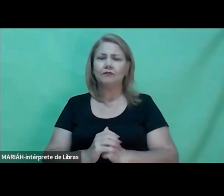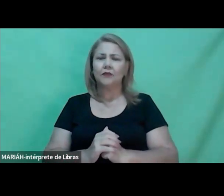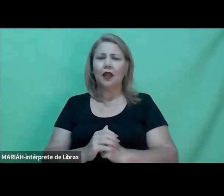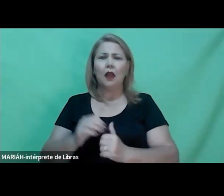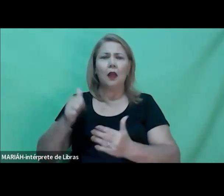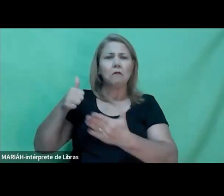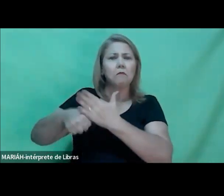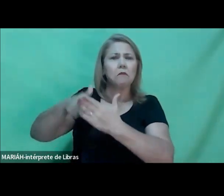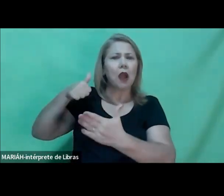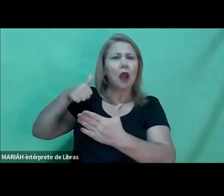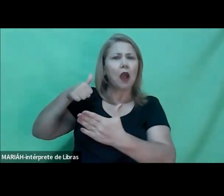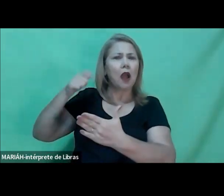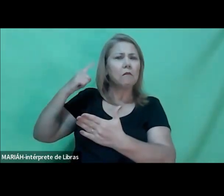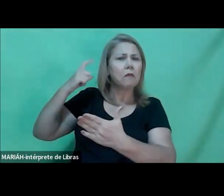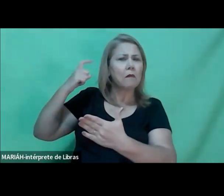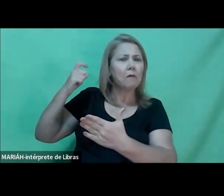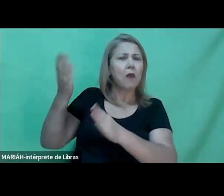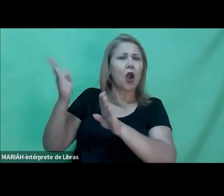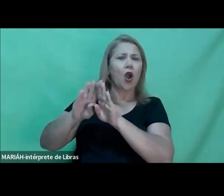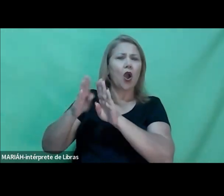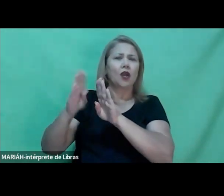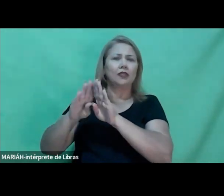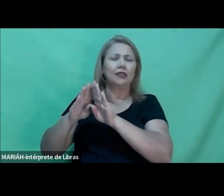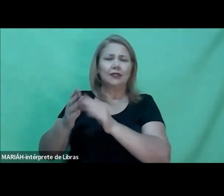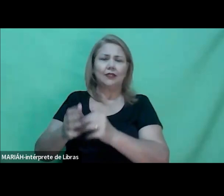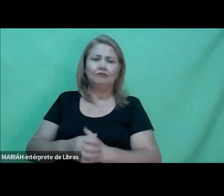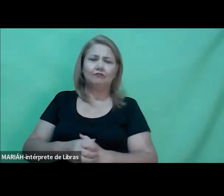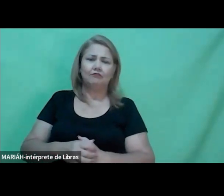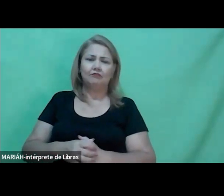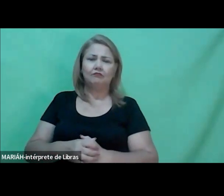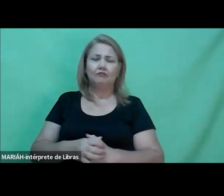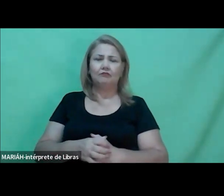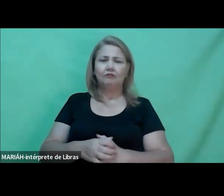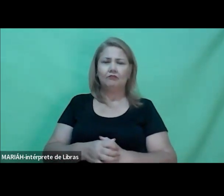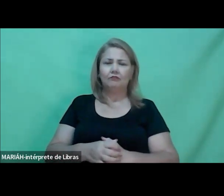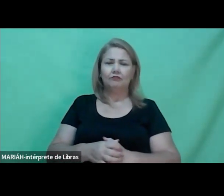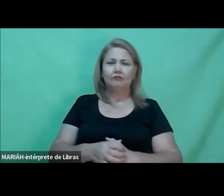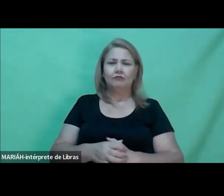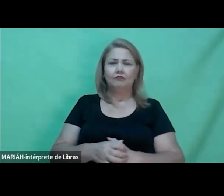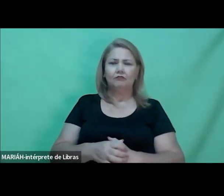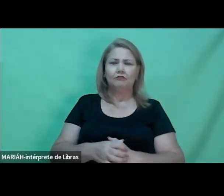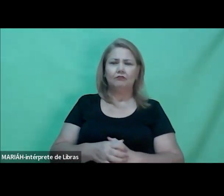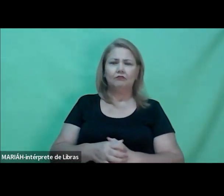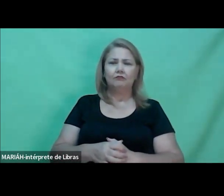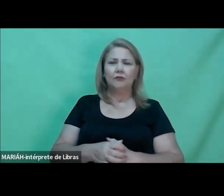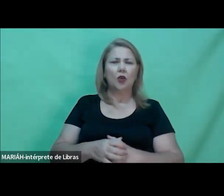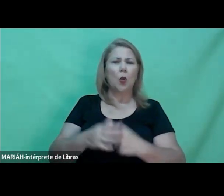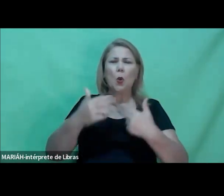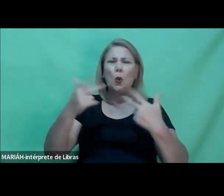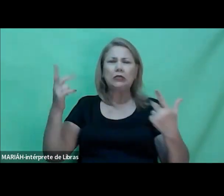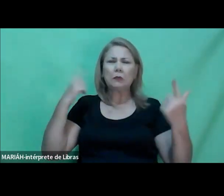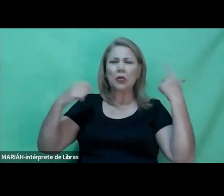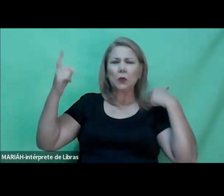o los avisos de alguien que va por la galle eh vendiendo cosas pero me he encontrado con